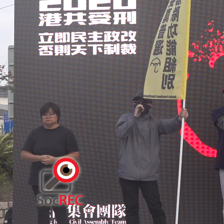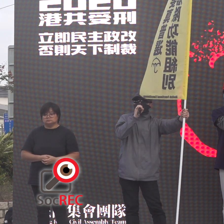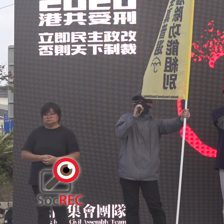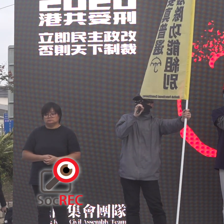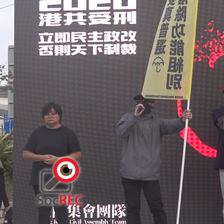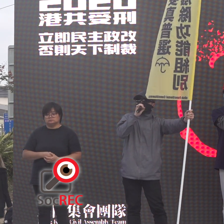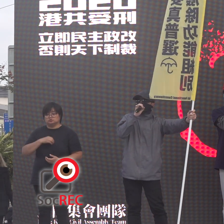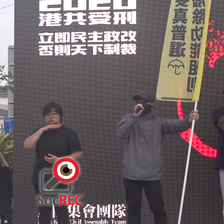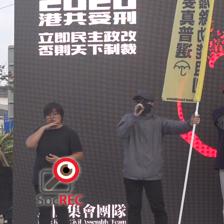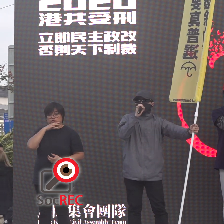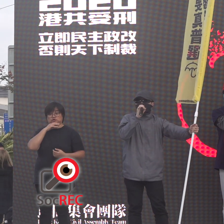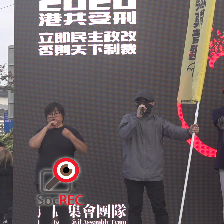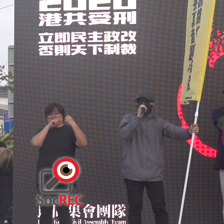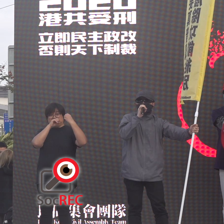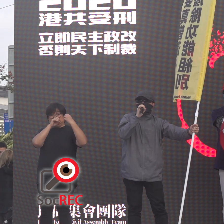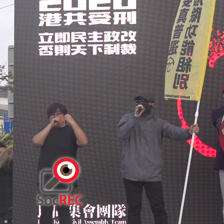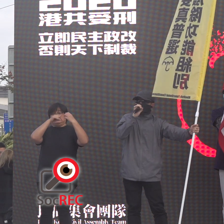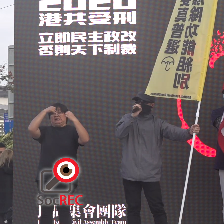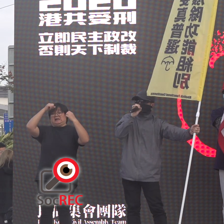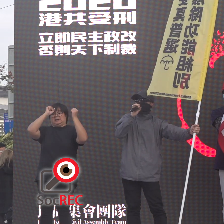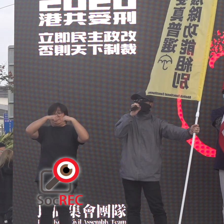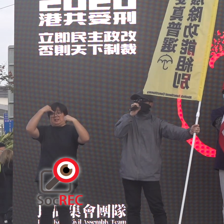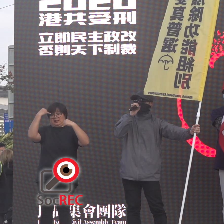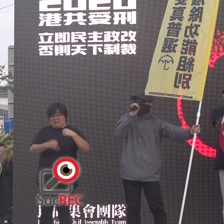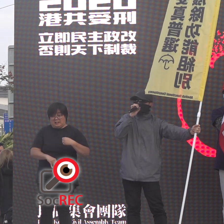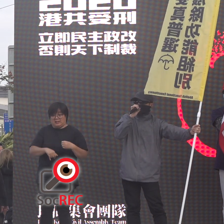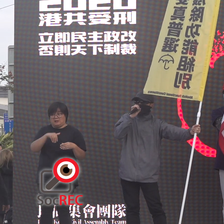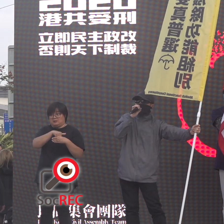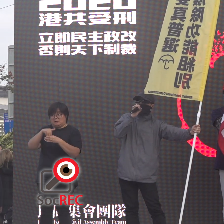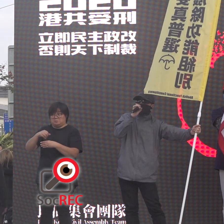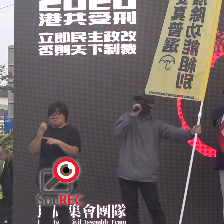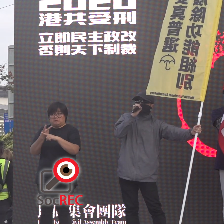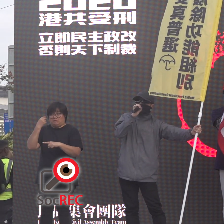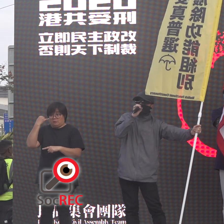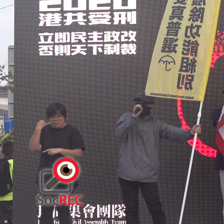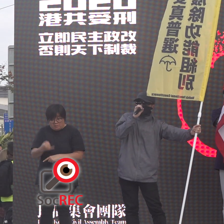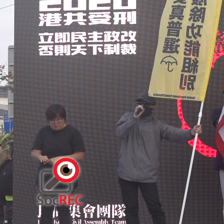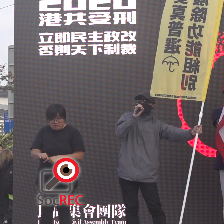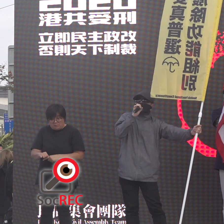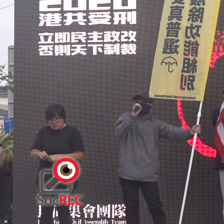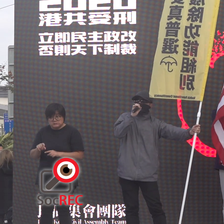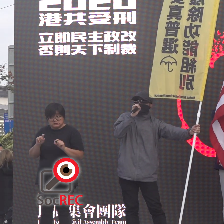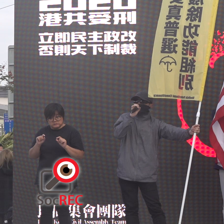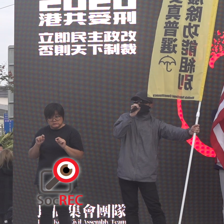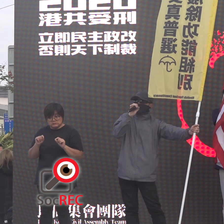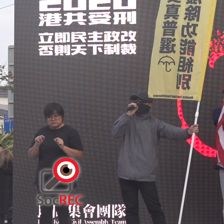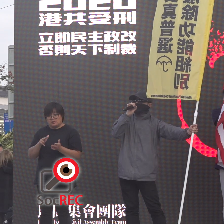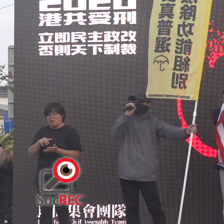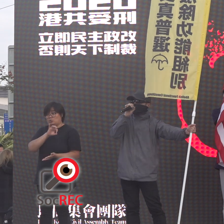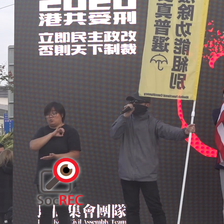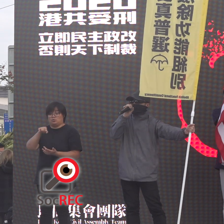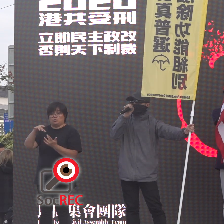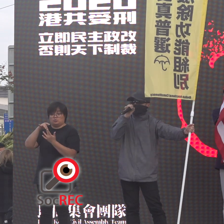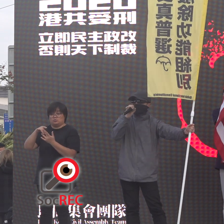會期望將呢一屆嘅立法會去延期，直至香港人可以大